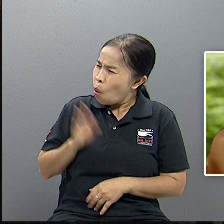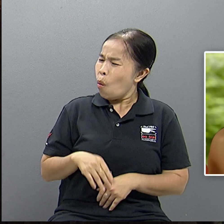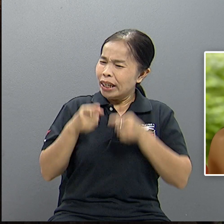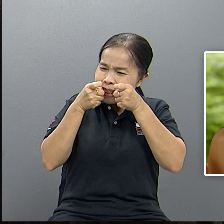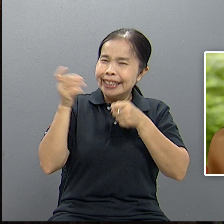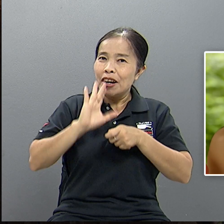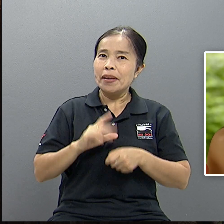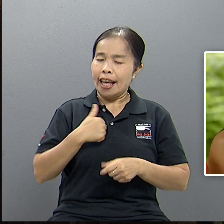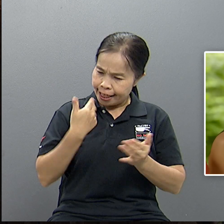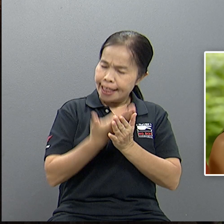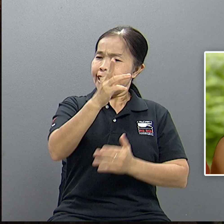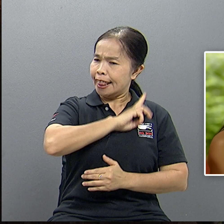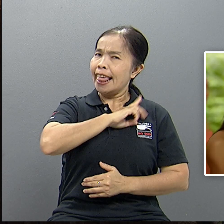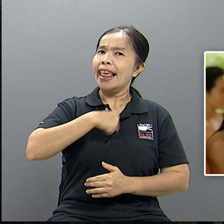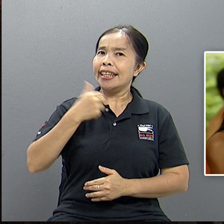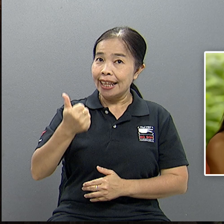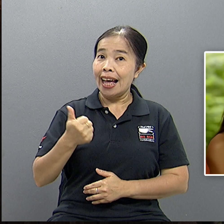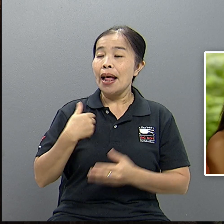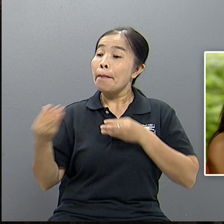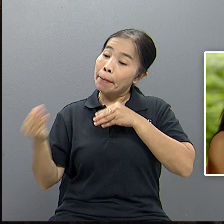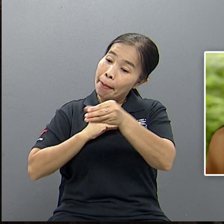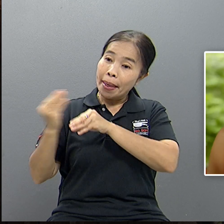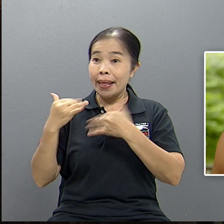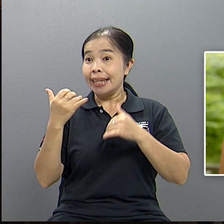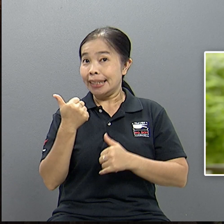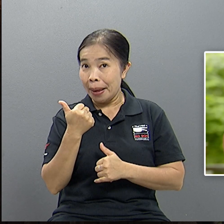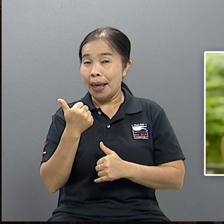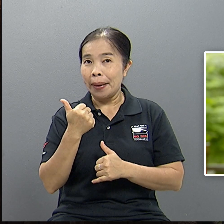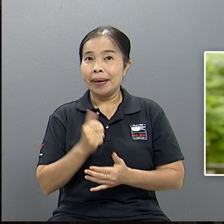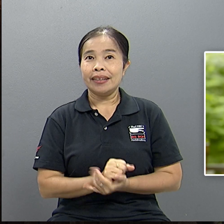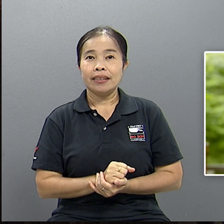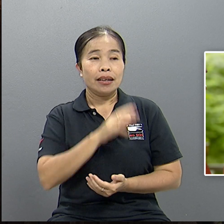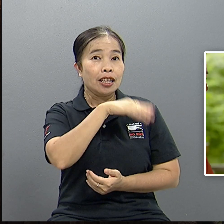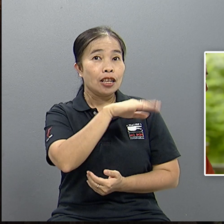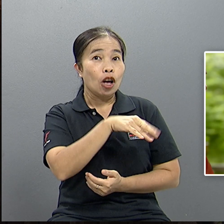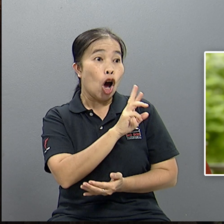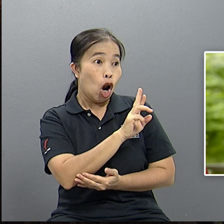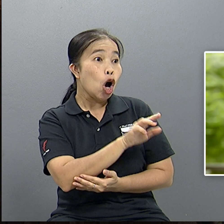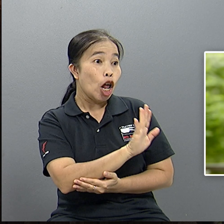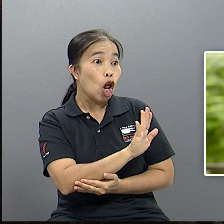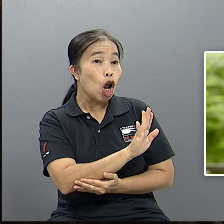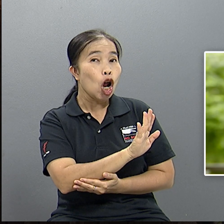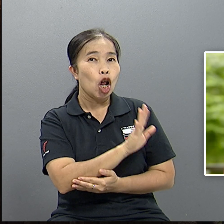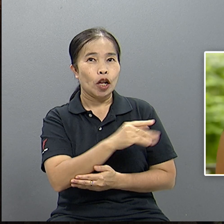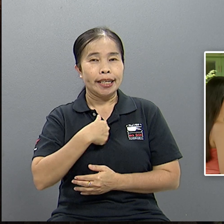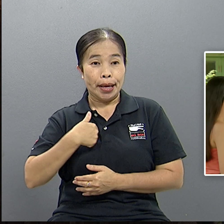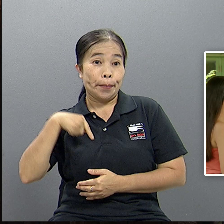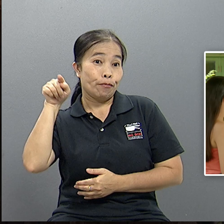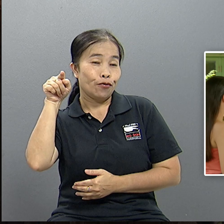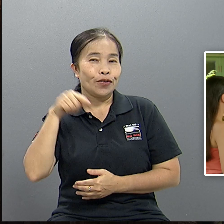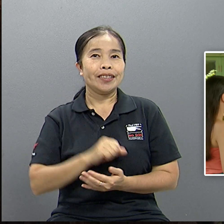ได้เดี๋ยวฉันซื้อเองแล้วเราก็ผลัดกันเล่นคุณทิพย ์ค่ะ รออยู่แถวนี้ก่อนนะ ได้จ้ะ